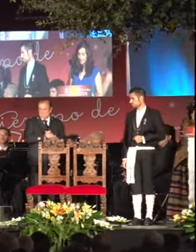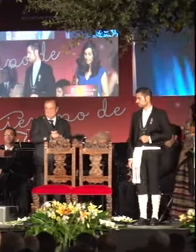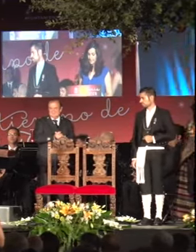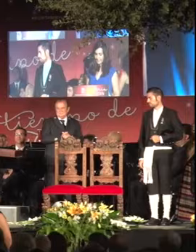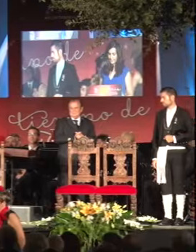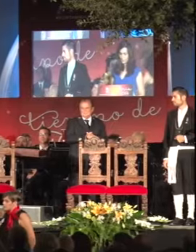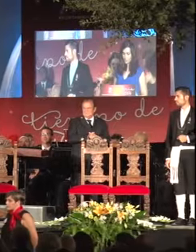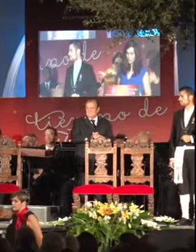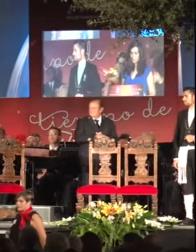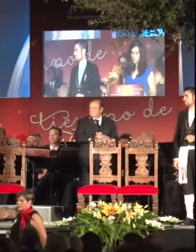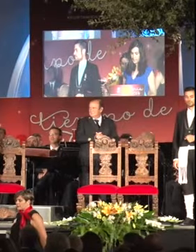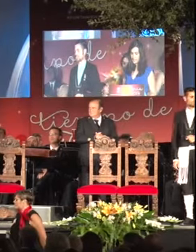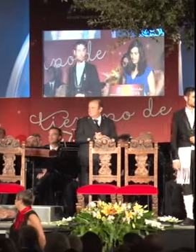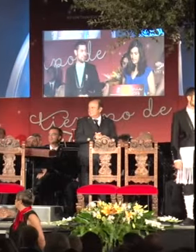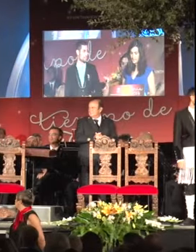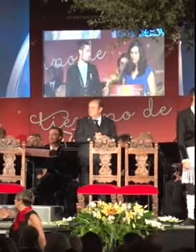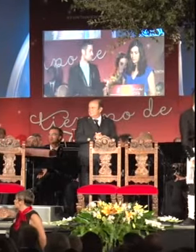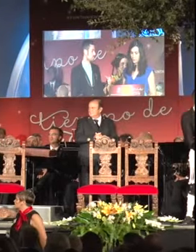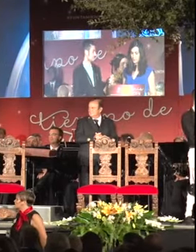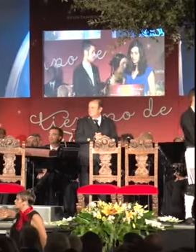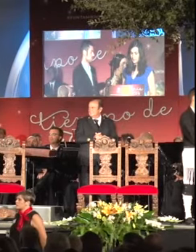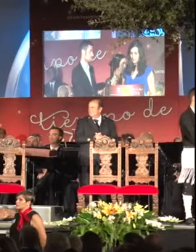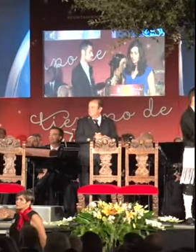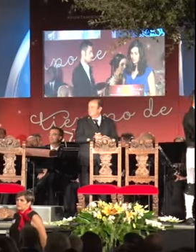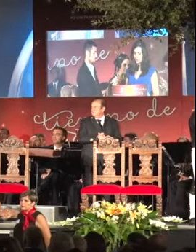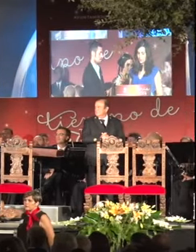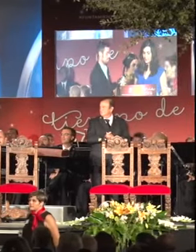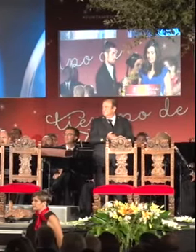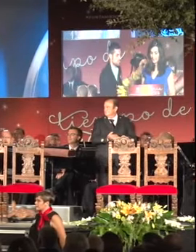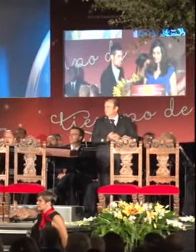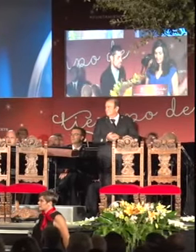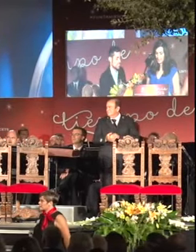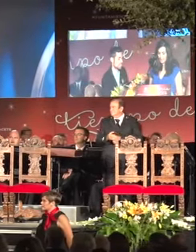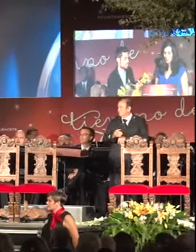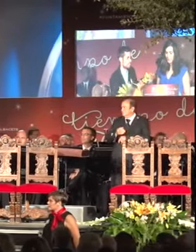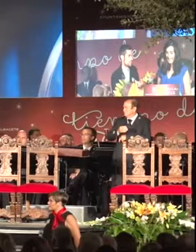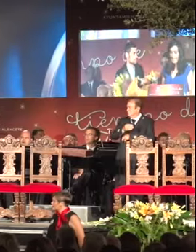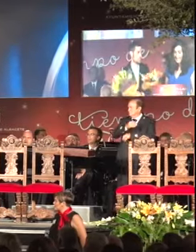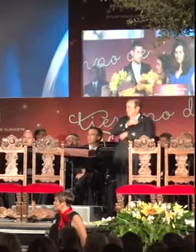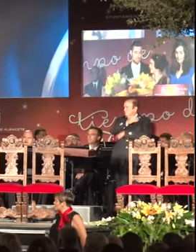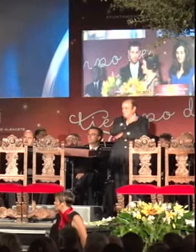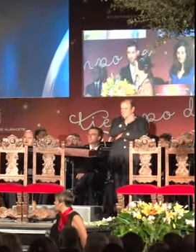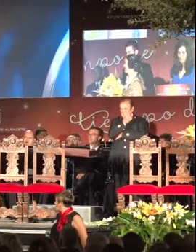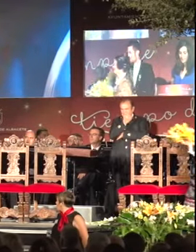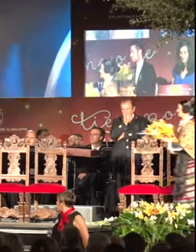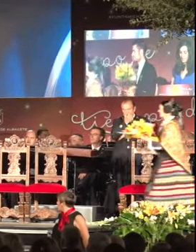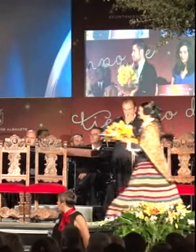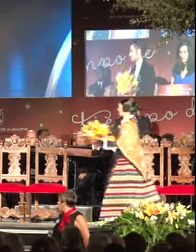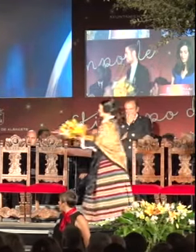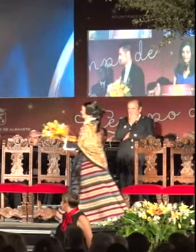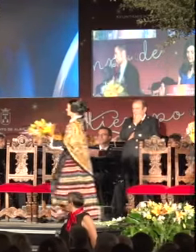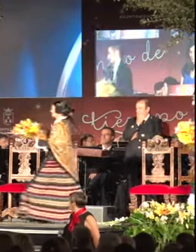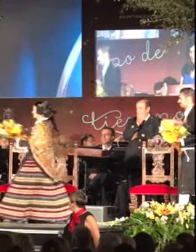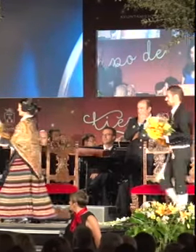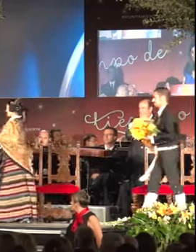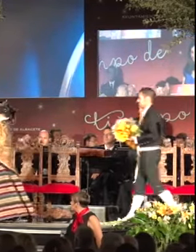tiene 26 años, es estudiante de medicina, y Álvaro tiene 22 años, es ingeniero informático, y en la pasada feria hizo la aplicación